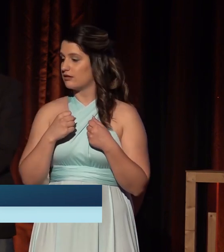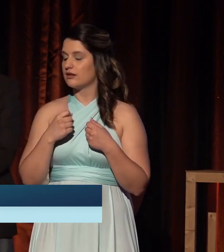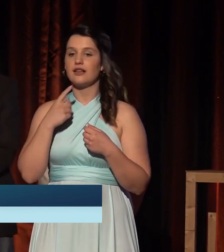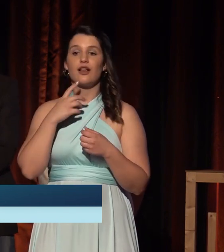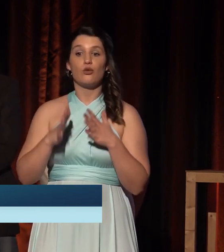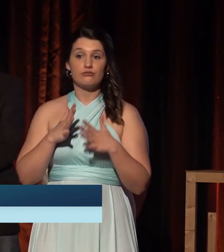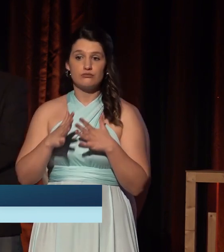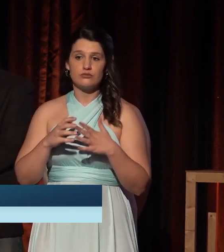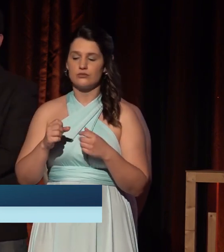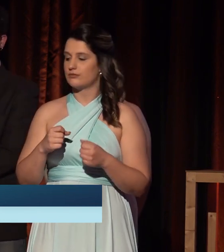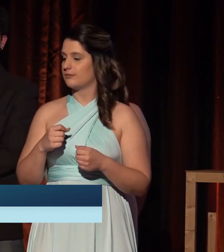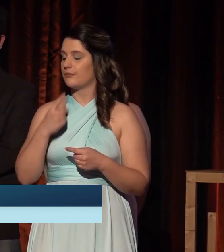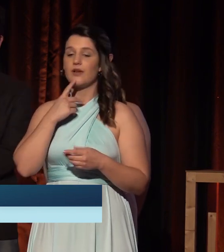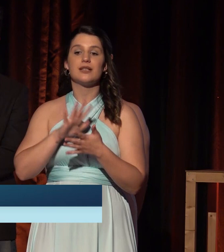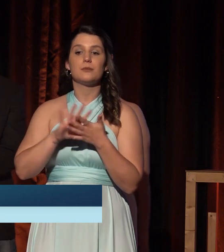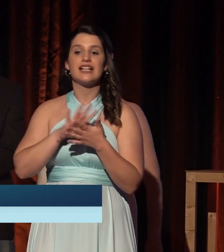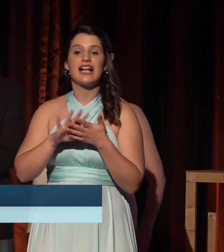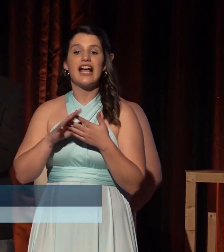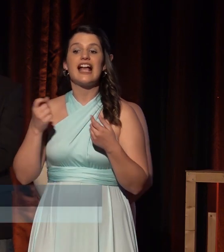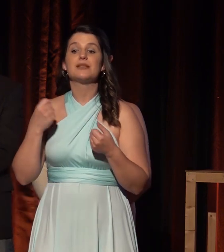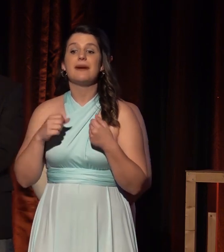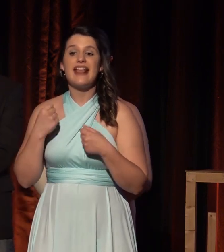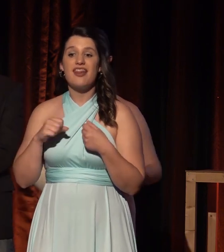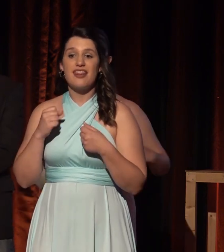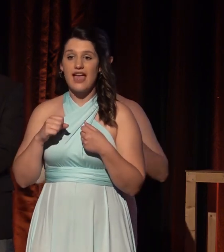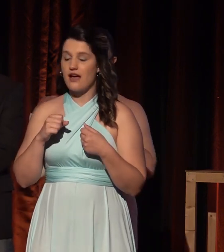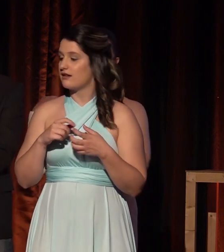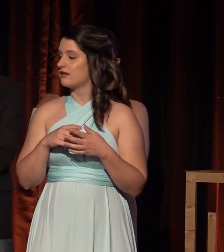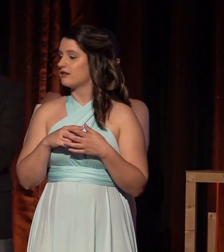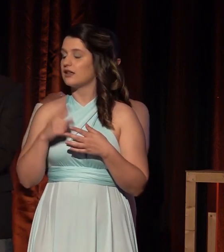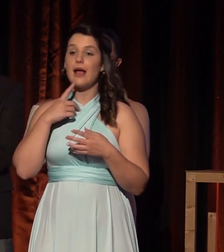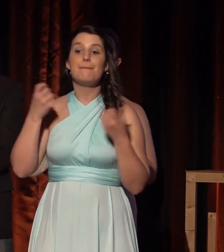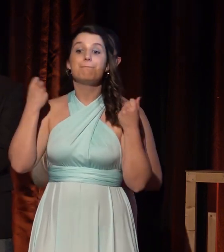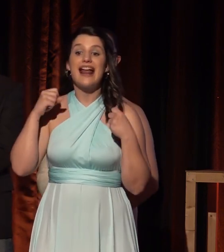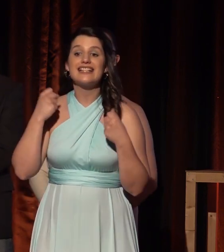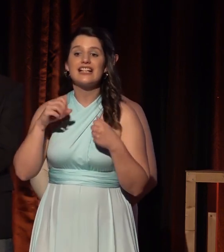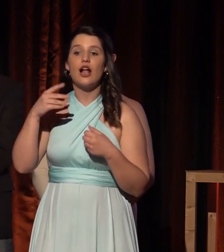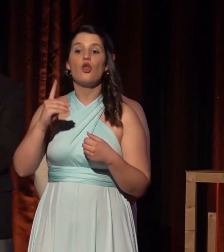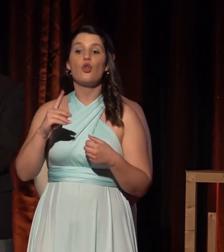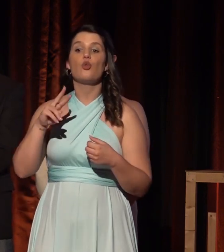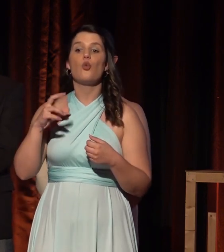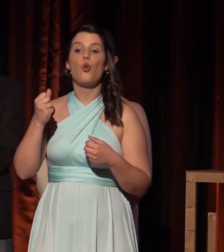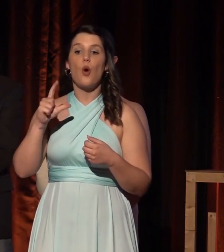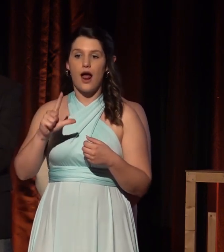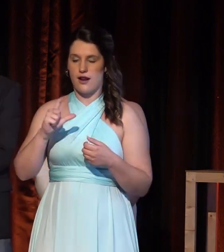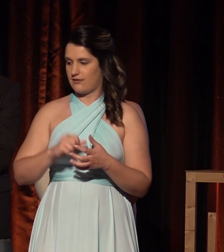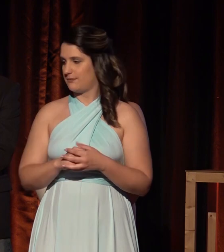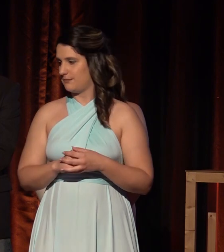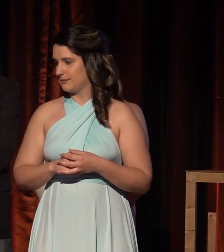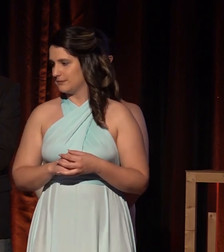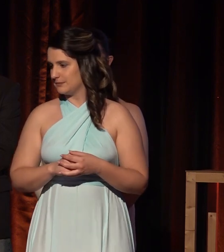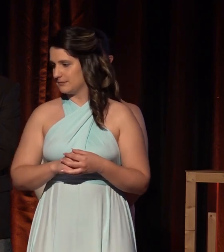meva experiència en representació dels companys i companyes que, com jo, també han triat aquesta opció, la formació professional